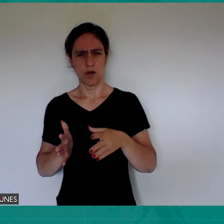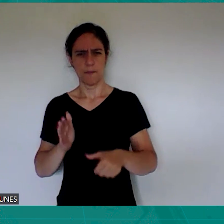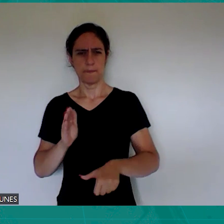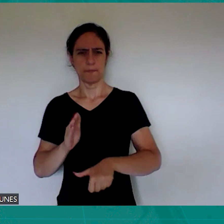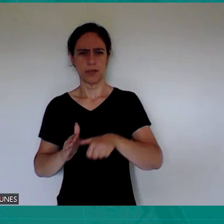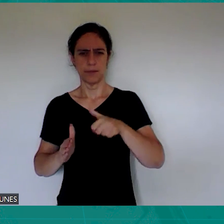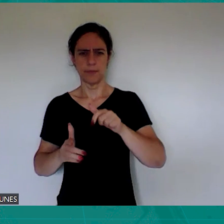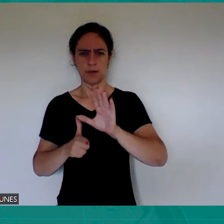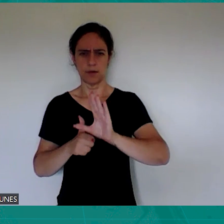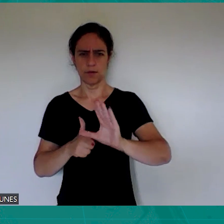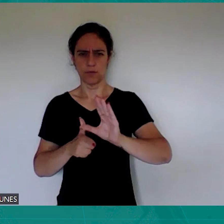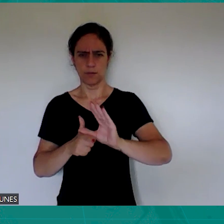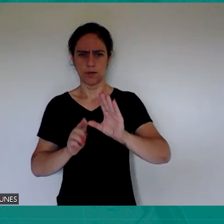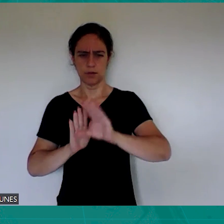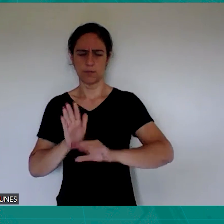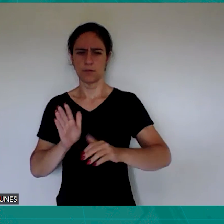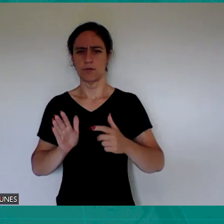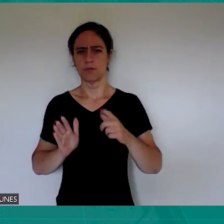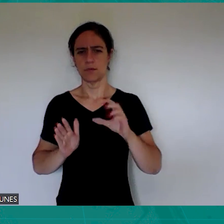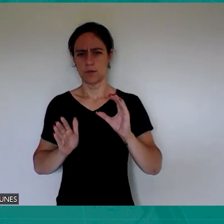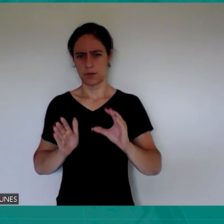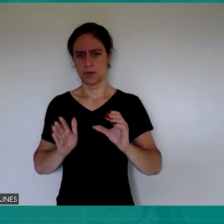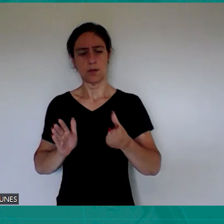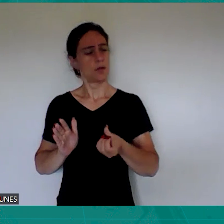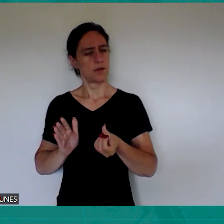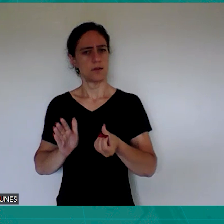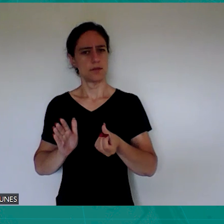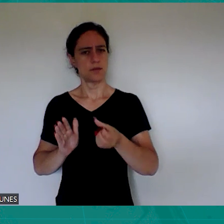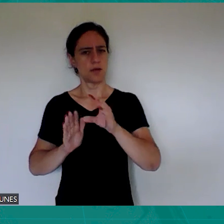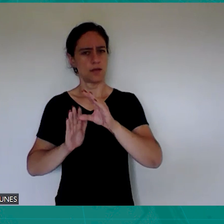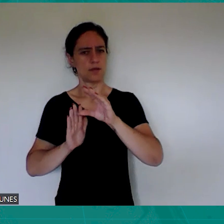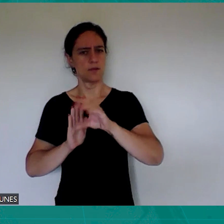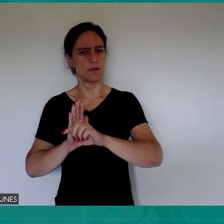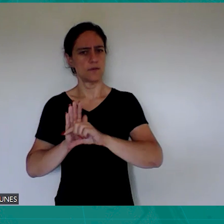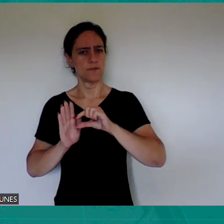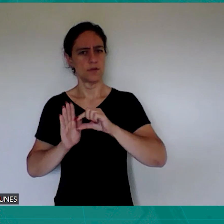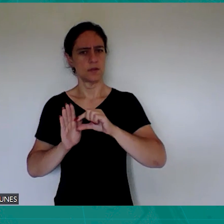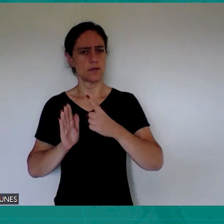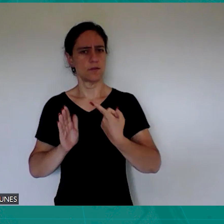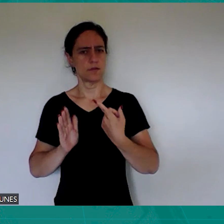isso? 1 Coríntios 6, versículo 19, eu acho.